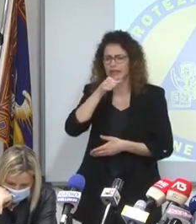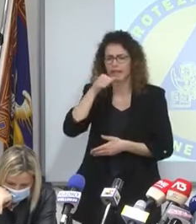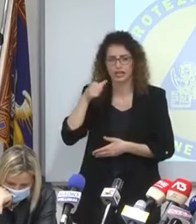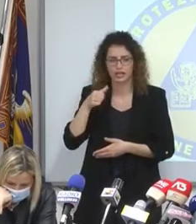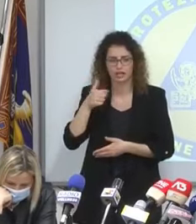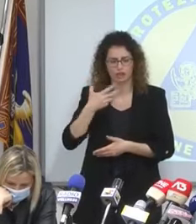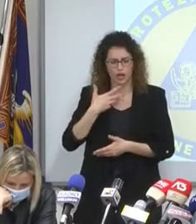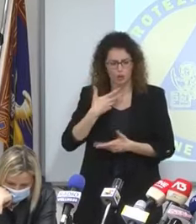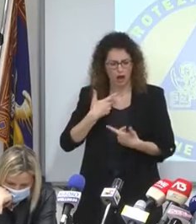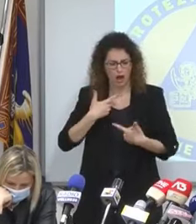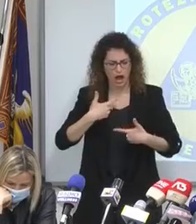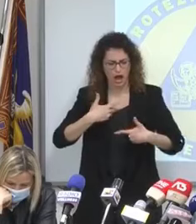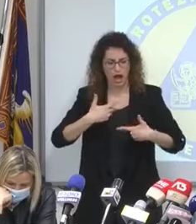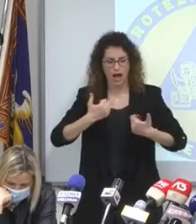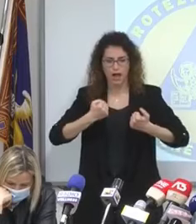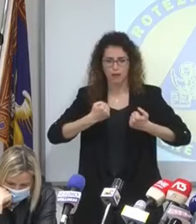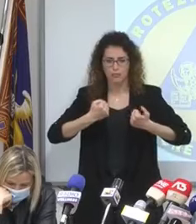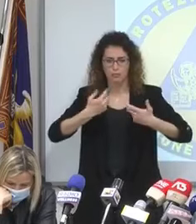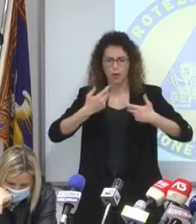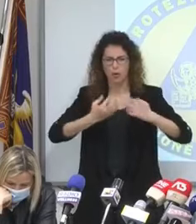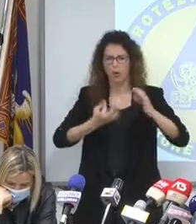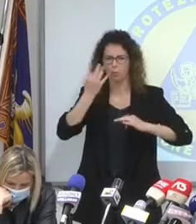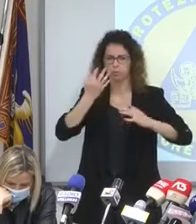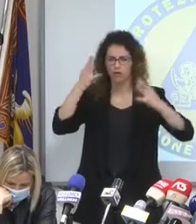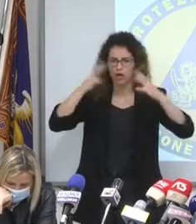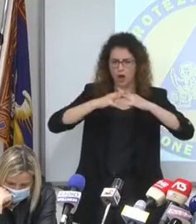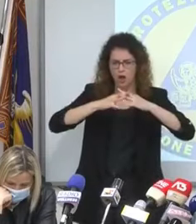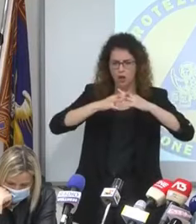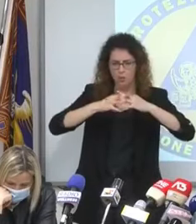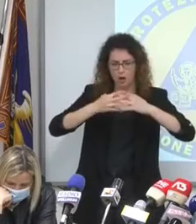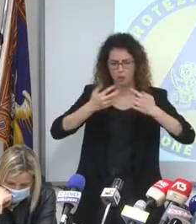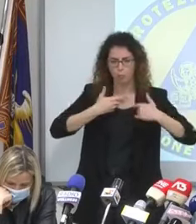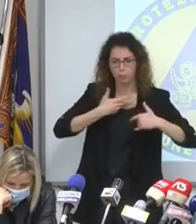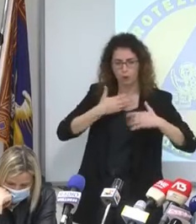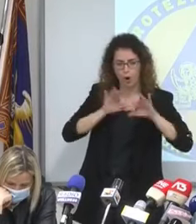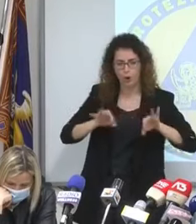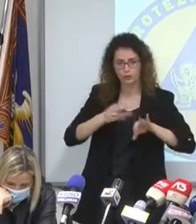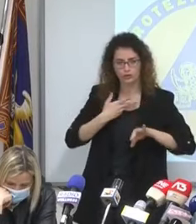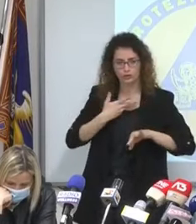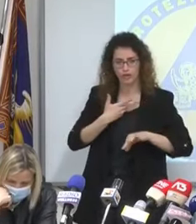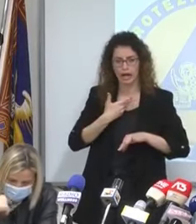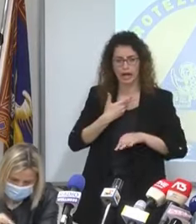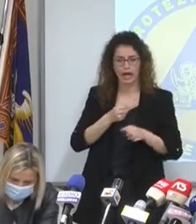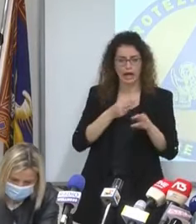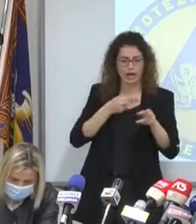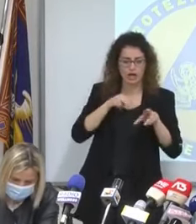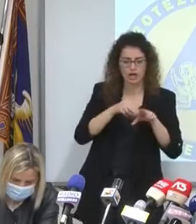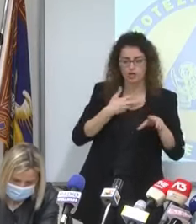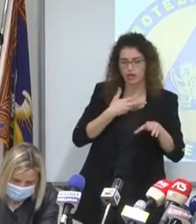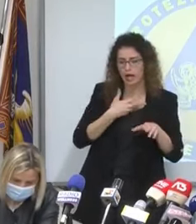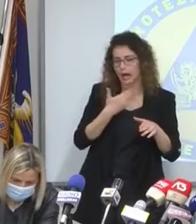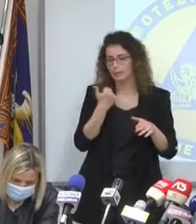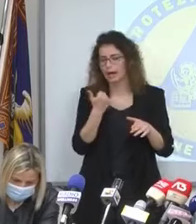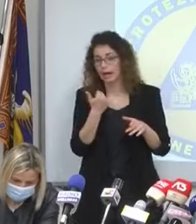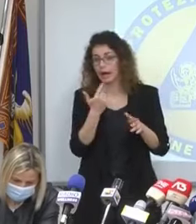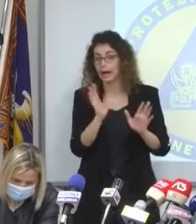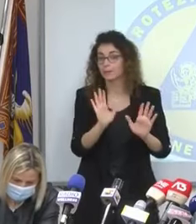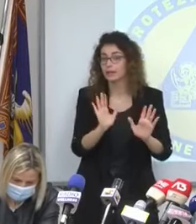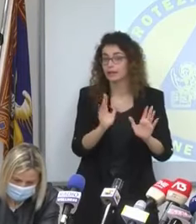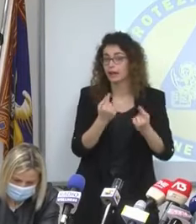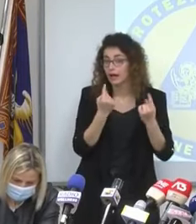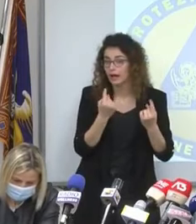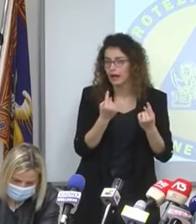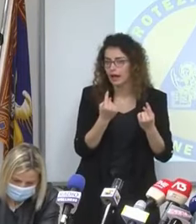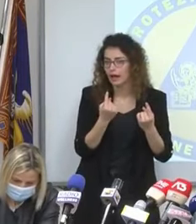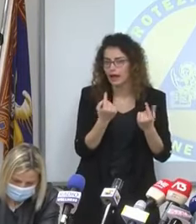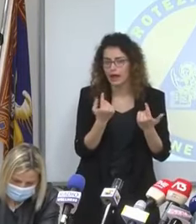una macchina da guerra schierata, cioè non è che noi possiamo dire abbiamo munizioni, non ce le abbiamo, attendete un attimo, cioè